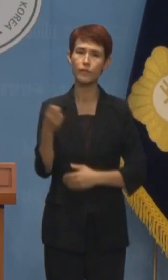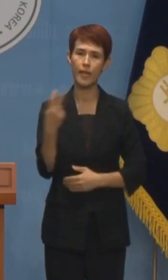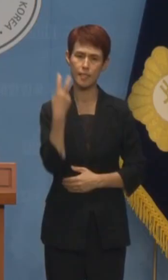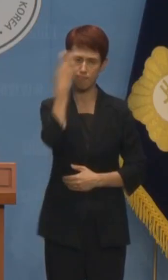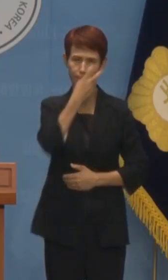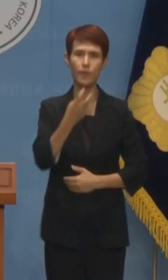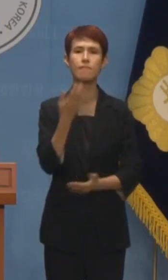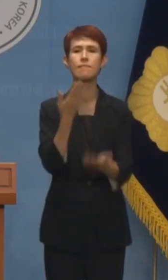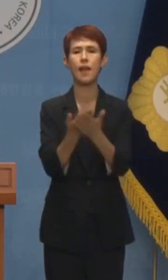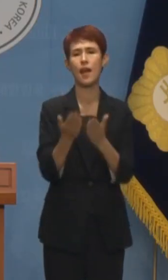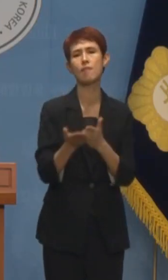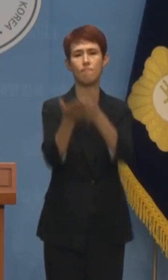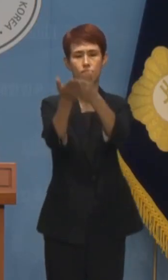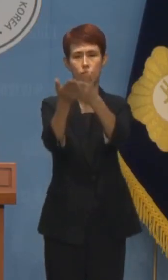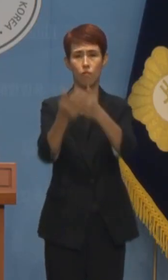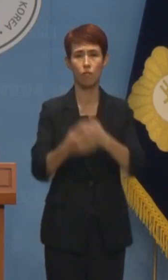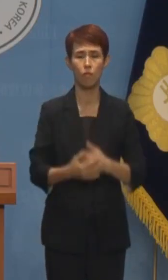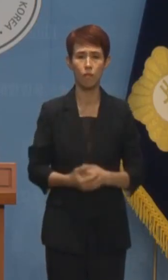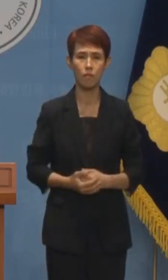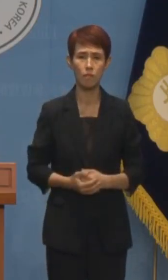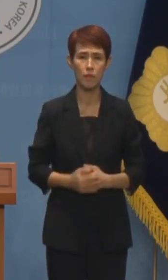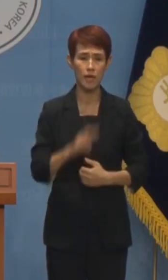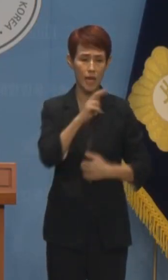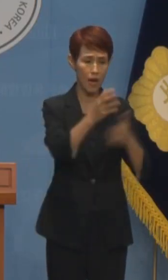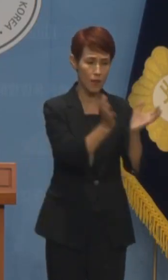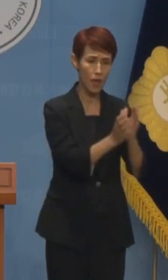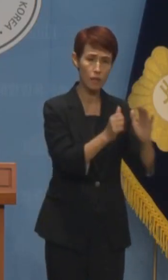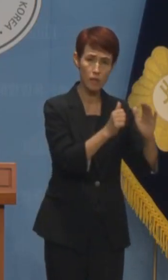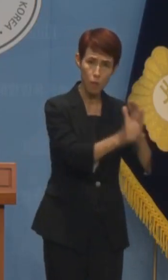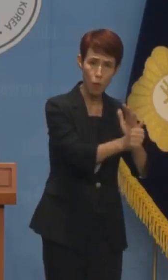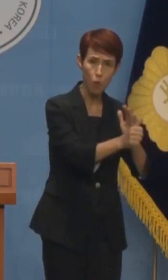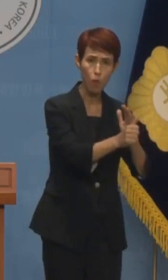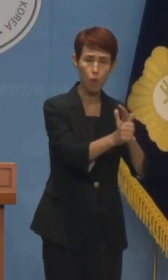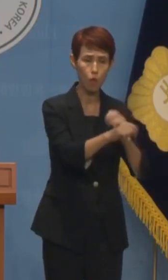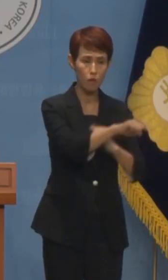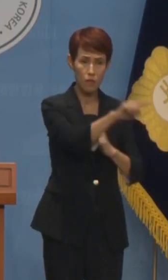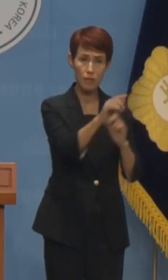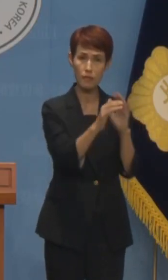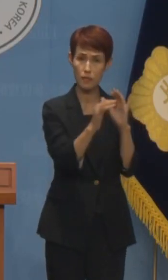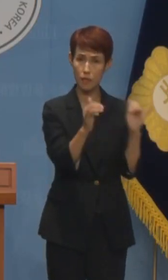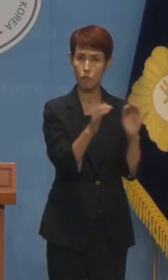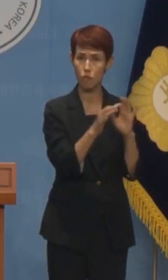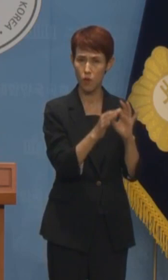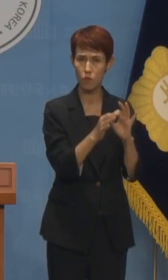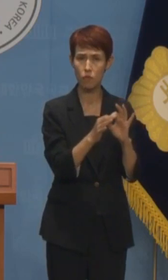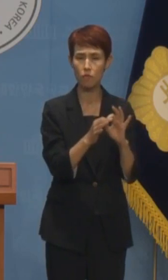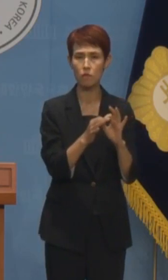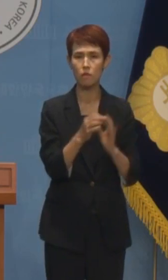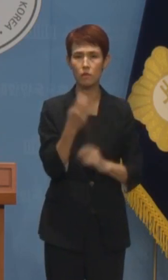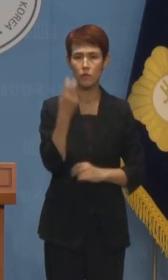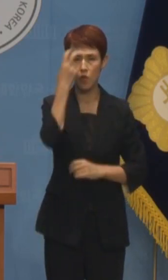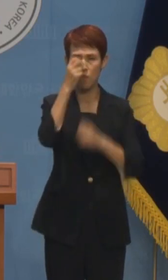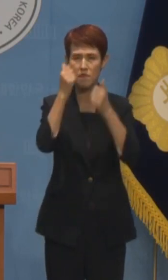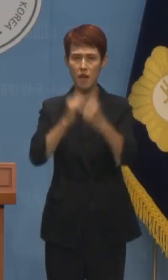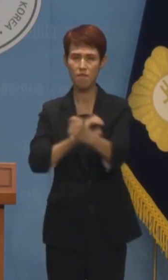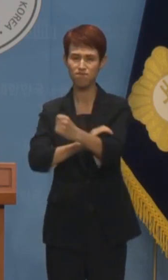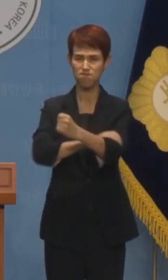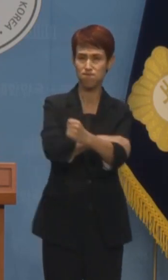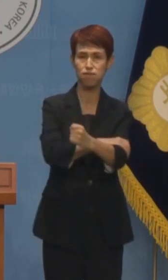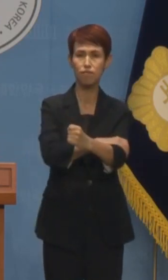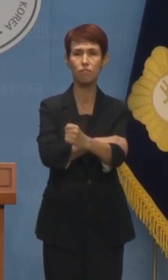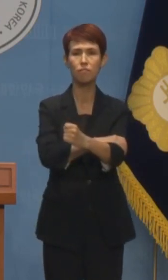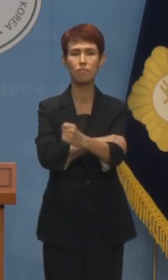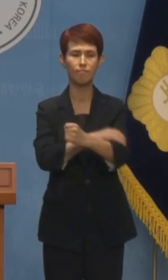재수사를 촉구합니다. 제1야당 대표와 야당 인사들에 대한 검찰 독재 정권의